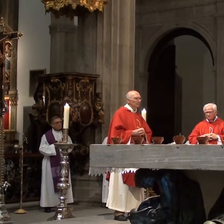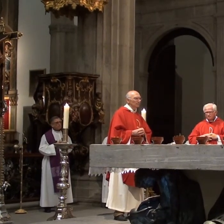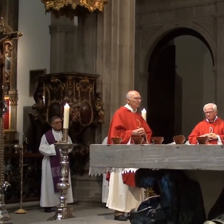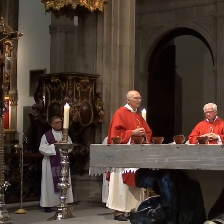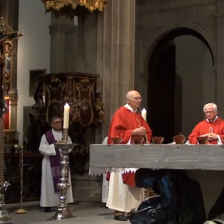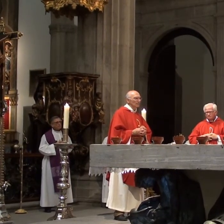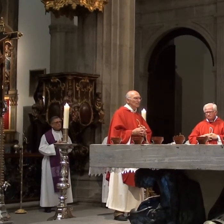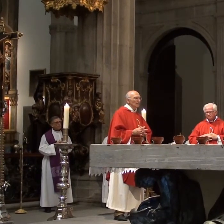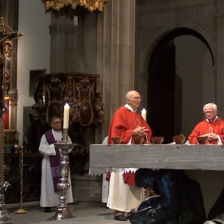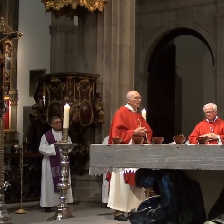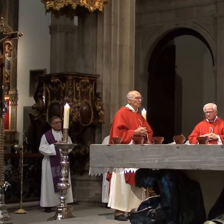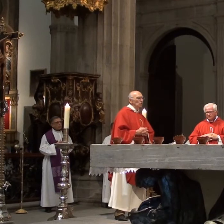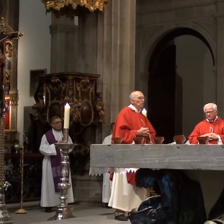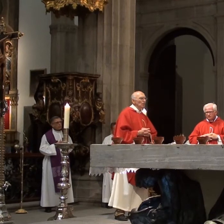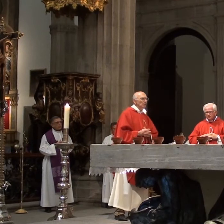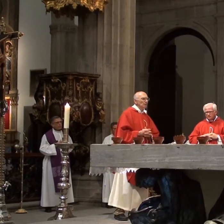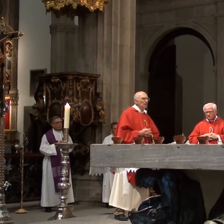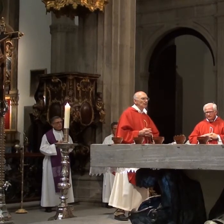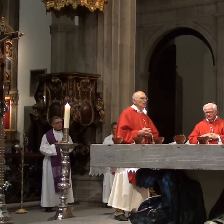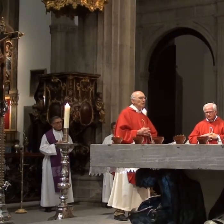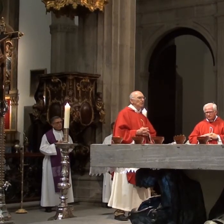de nuestro salvador